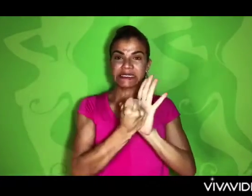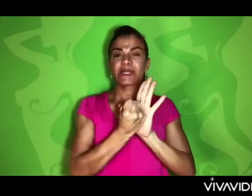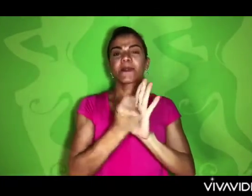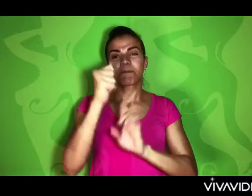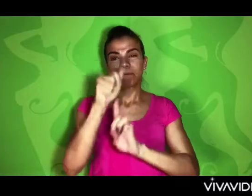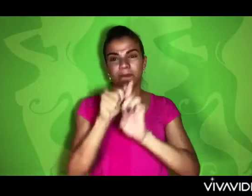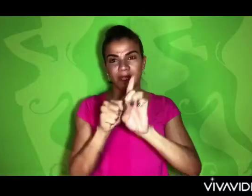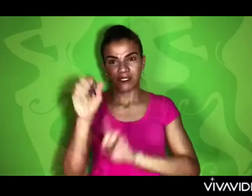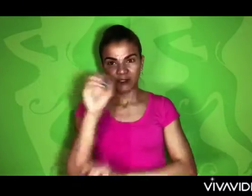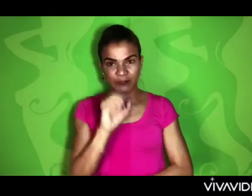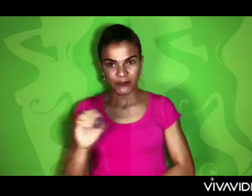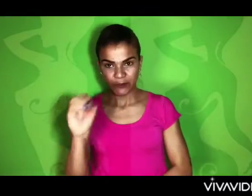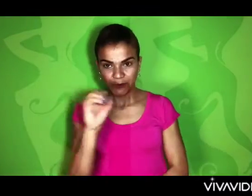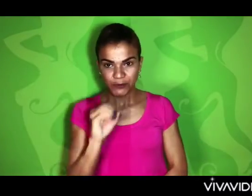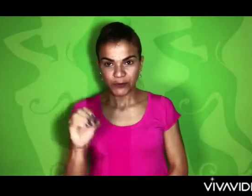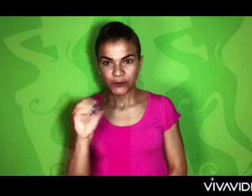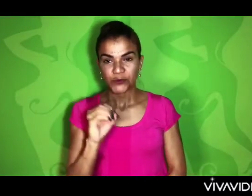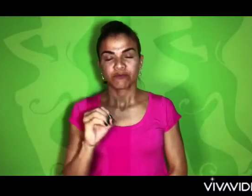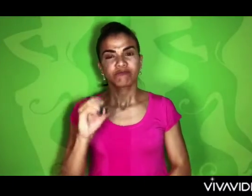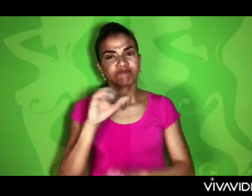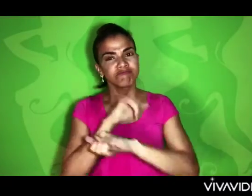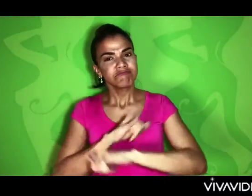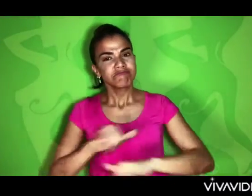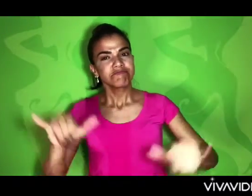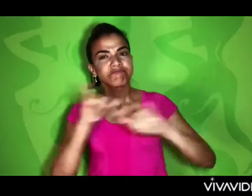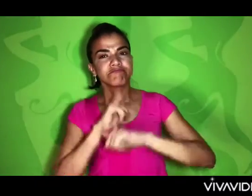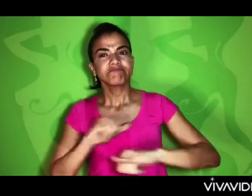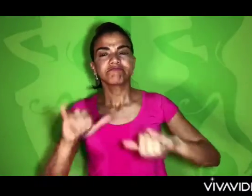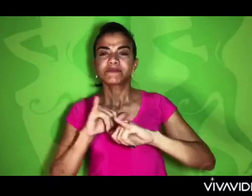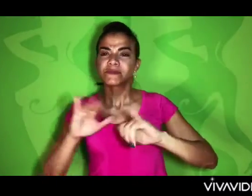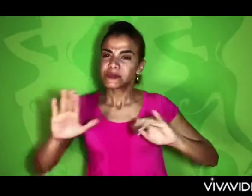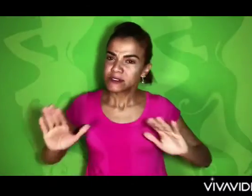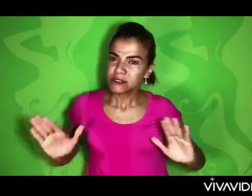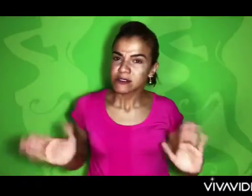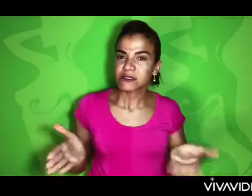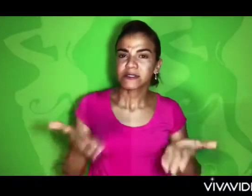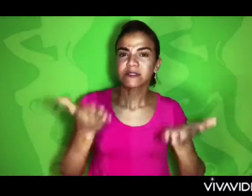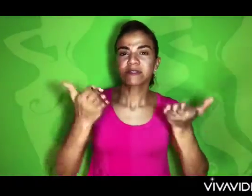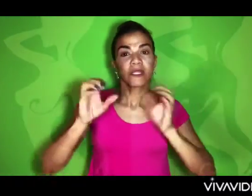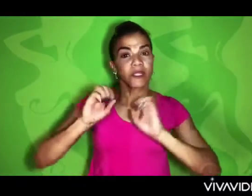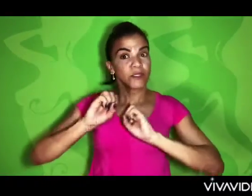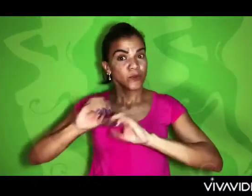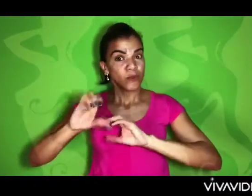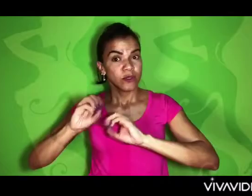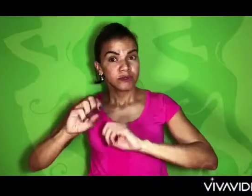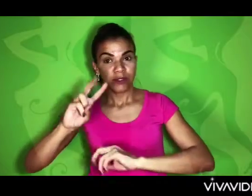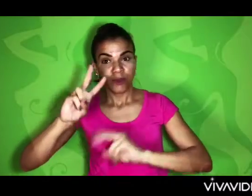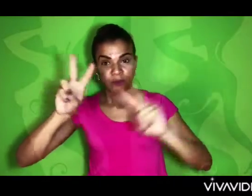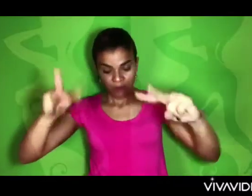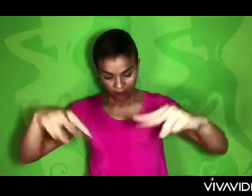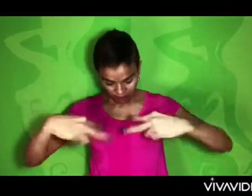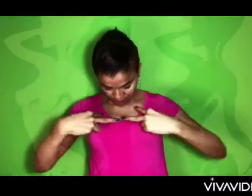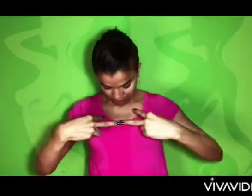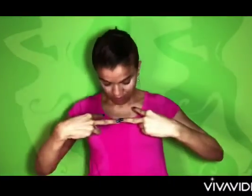é uma vez ao ano no mês de outubro as campanhas de incentivo e